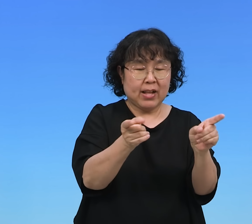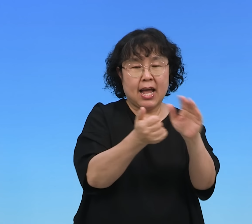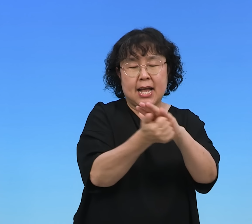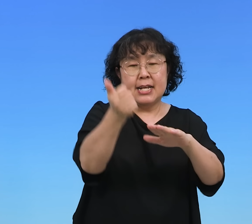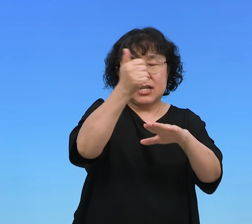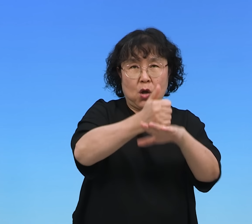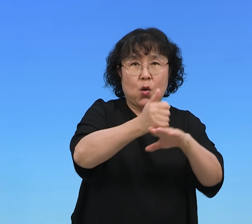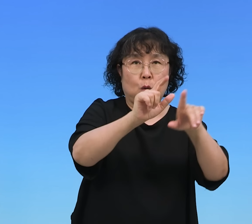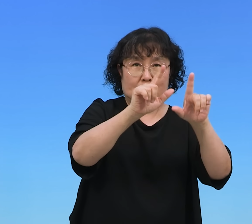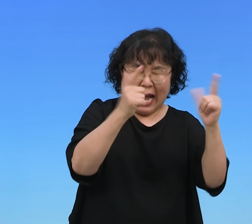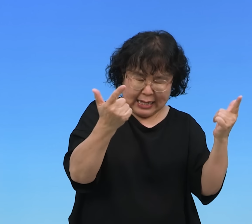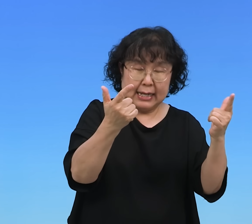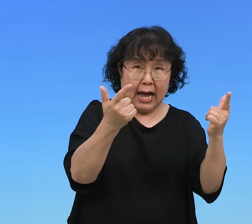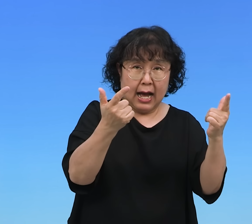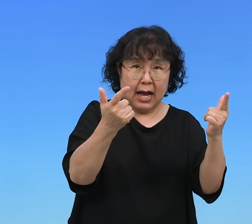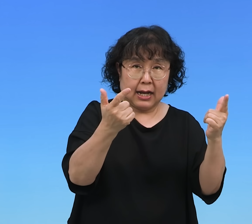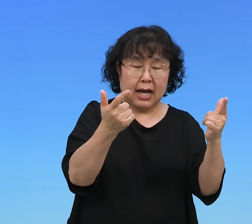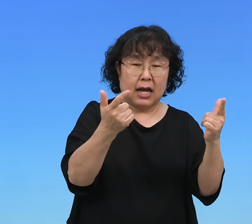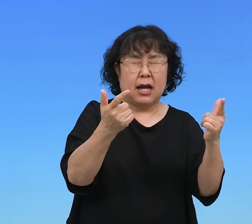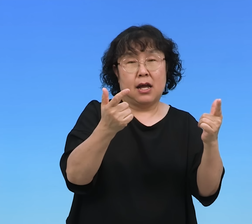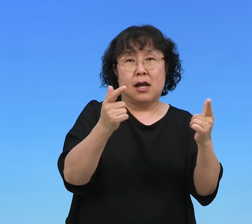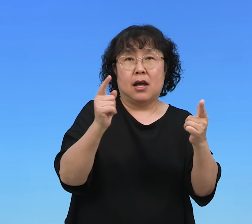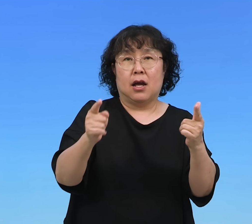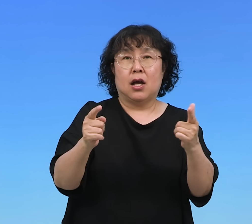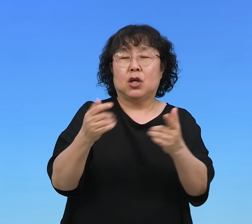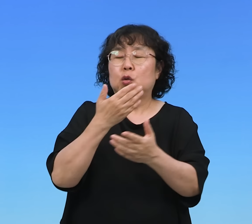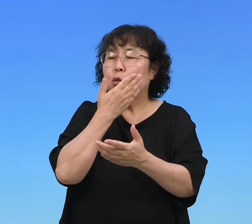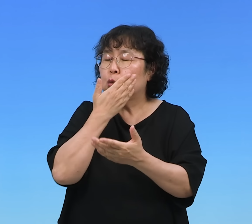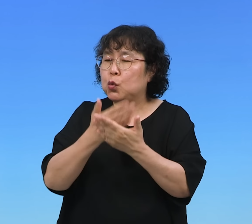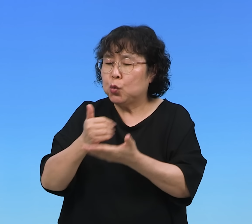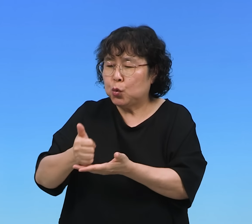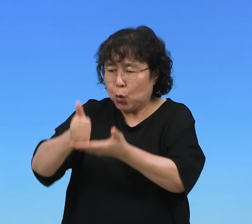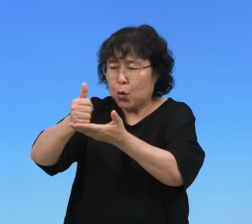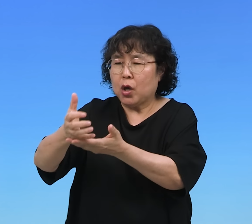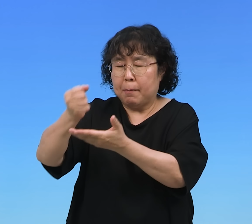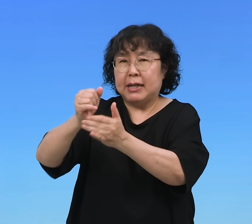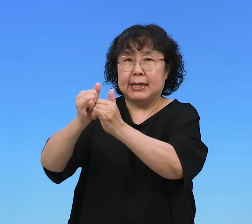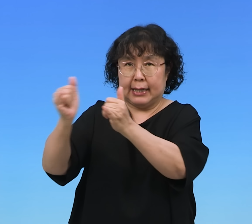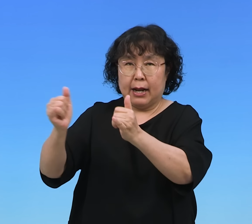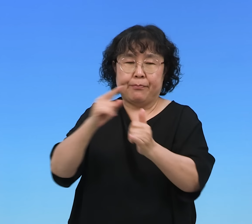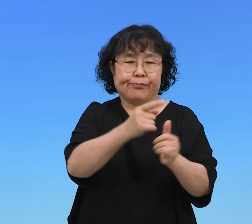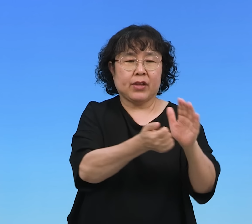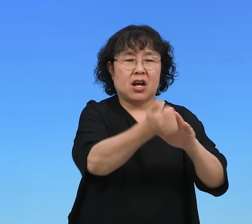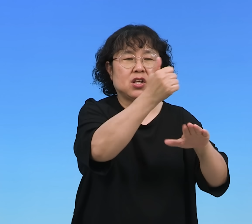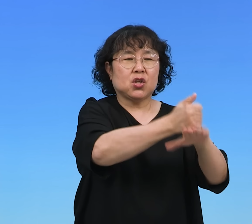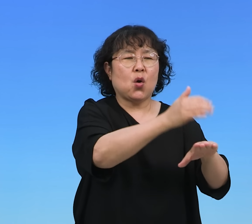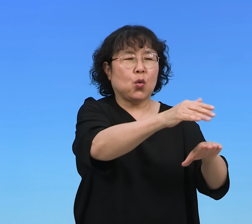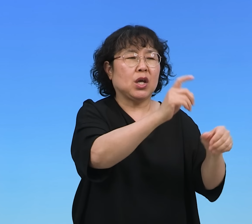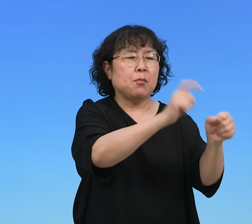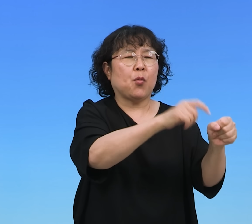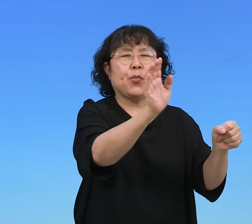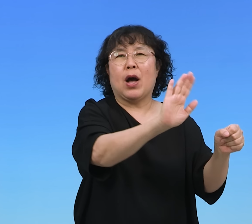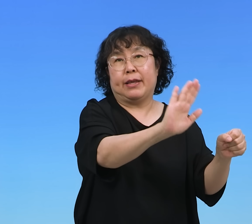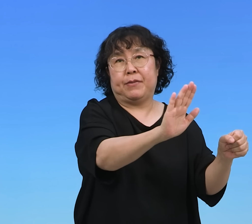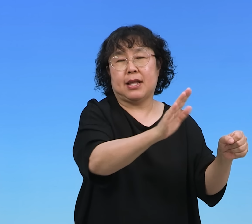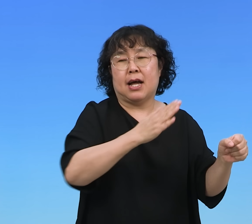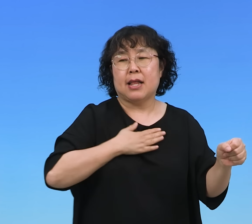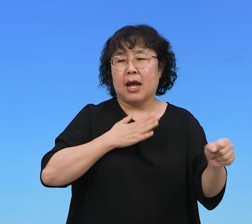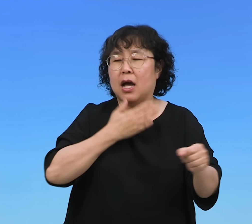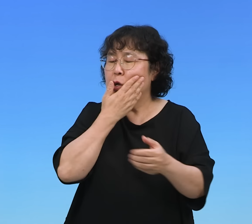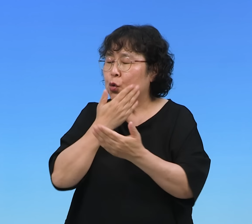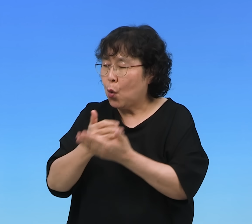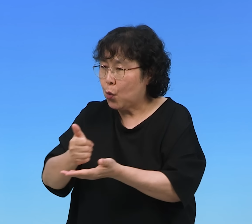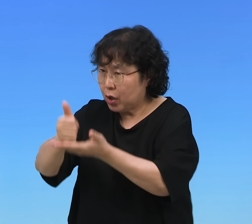게 달라야 된다는 강조 아닙니까? 성공이 아니라 존경받는 인생이 되는 것, 이것이 우리의 목표가 돼야 된다는